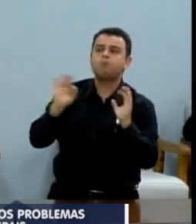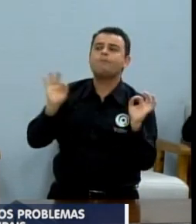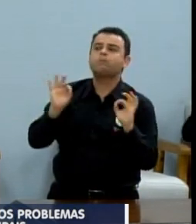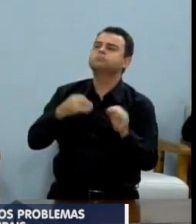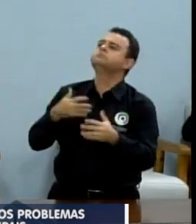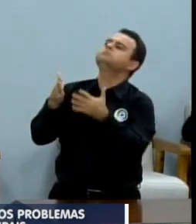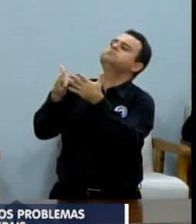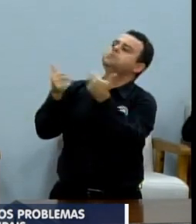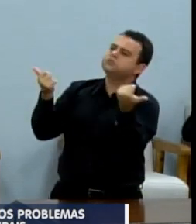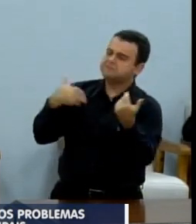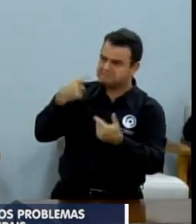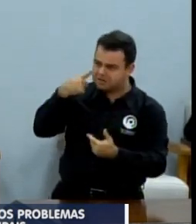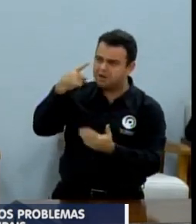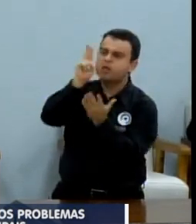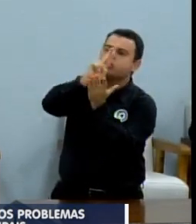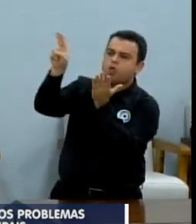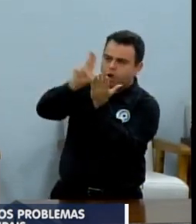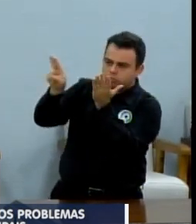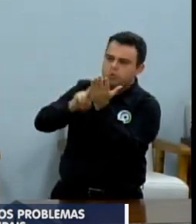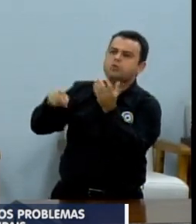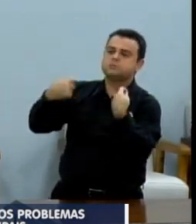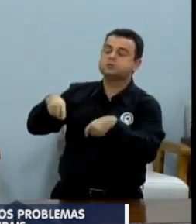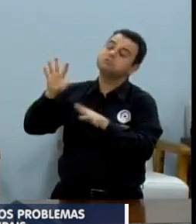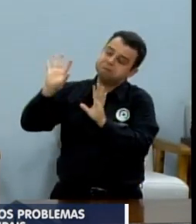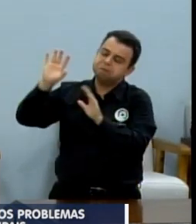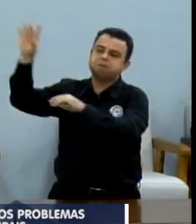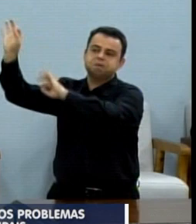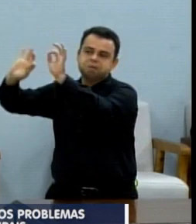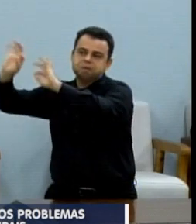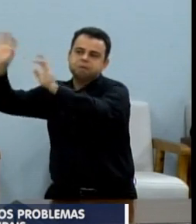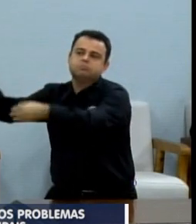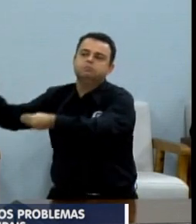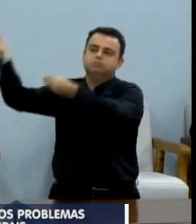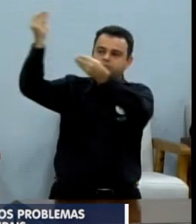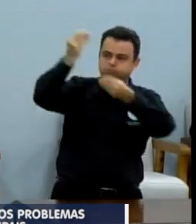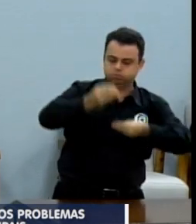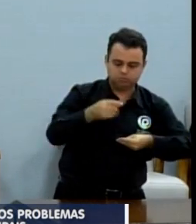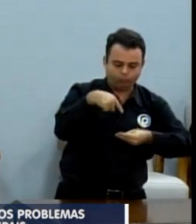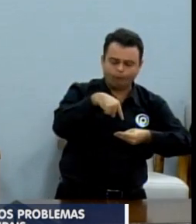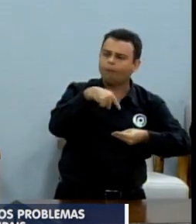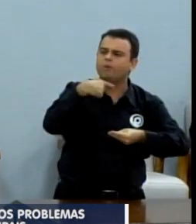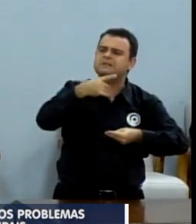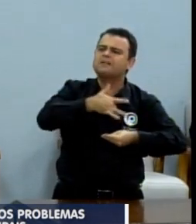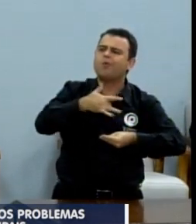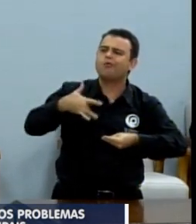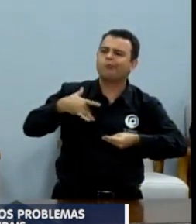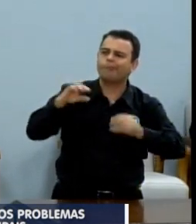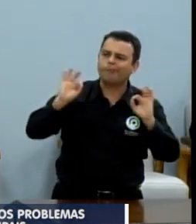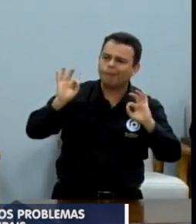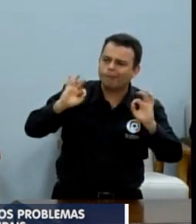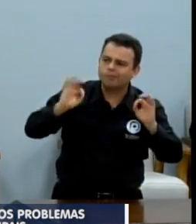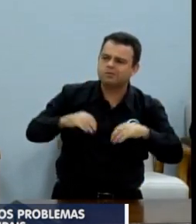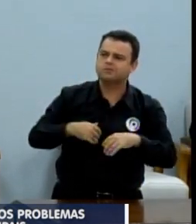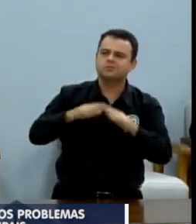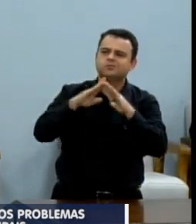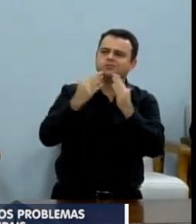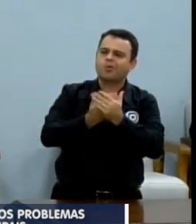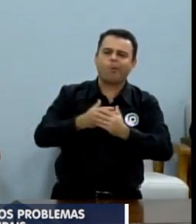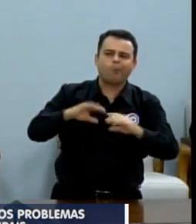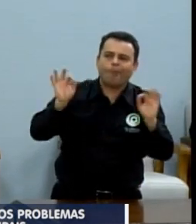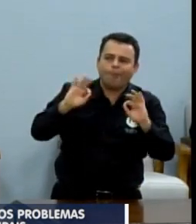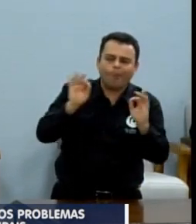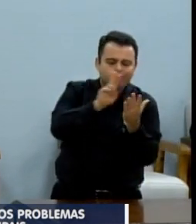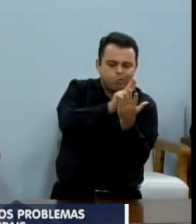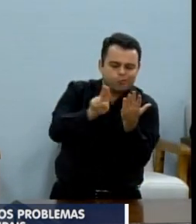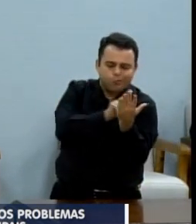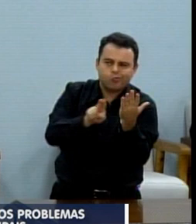votar alguma coisa desse jeito e mandou a relação não tinha uma unidade básica não tinha uma escola na relação de